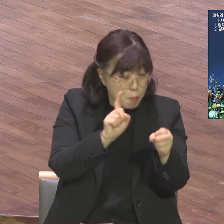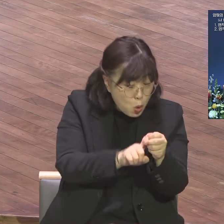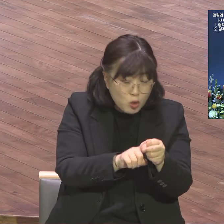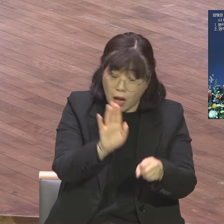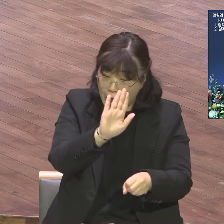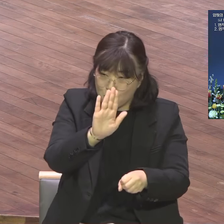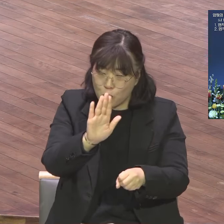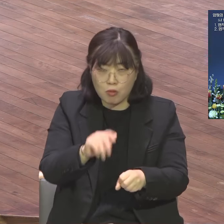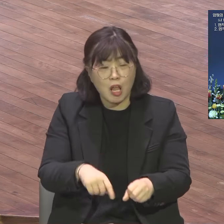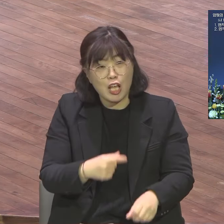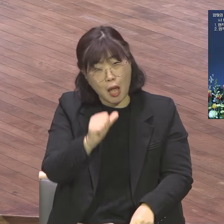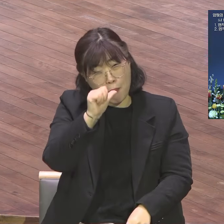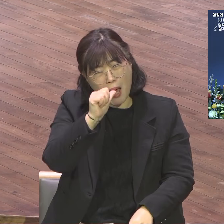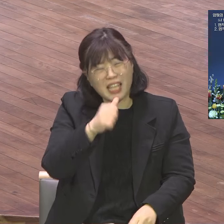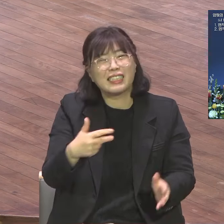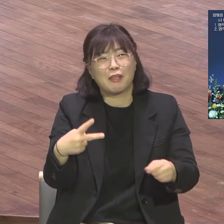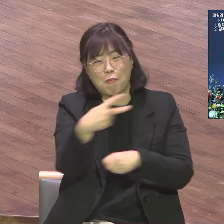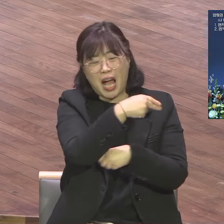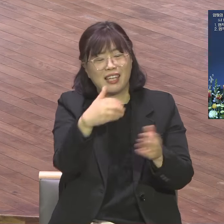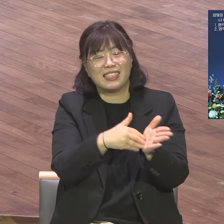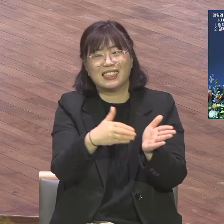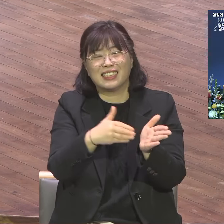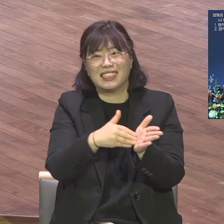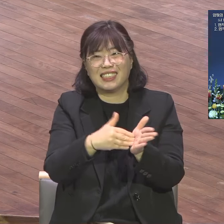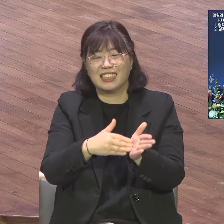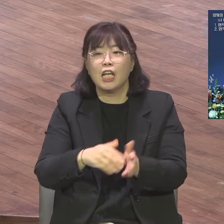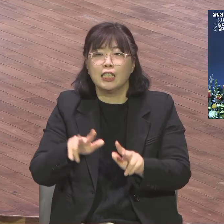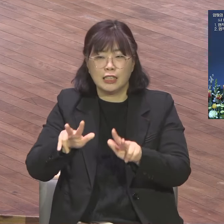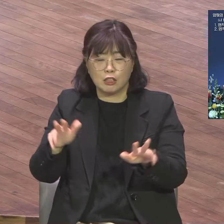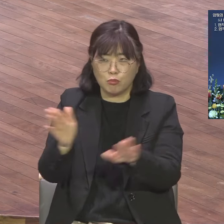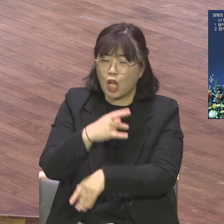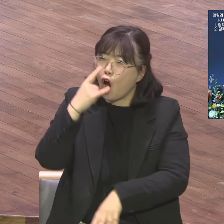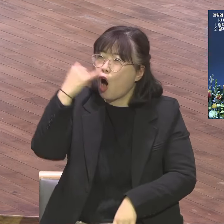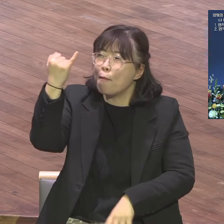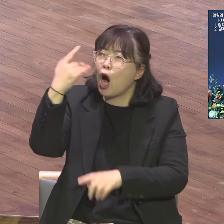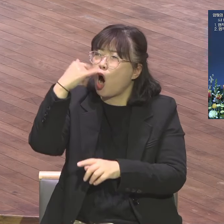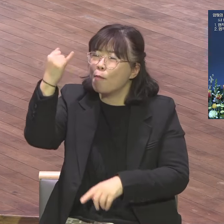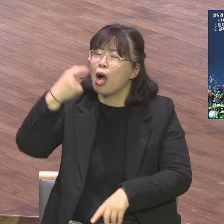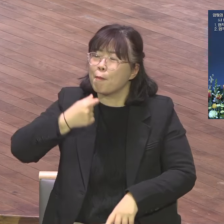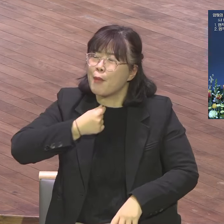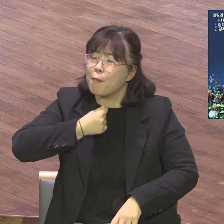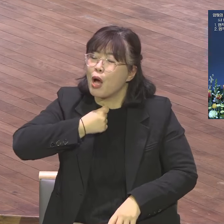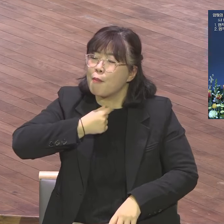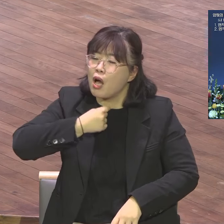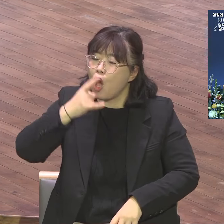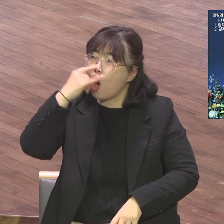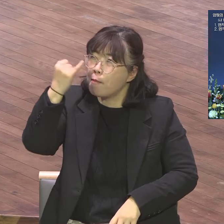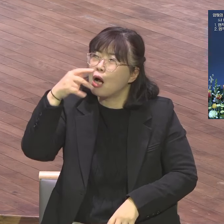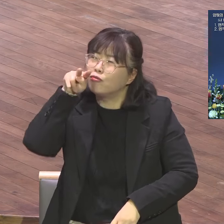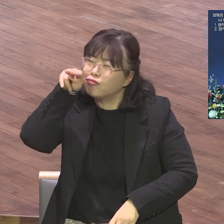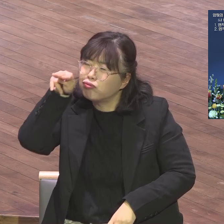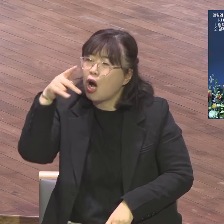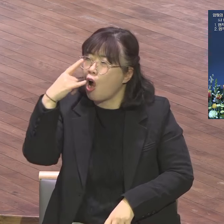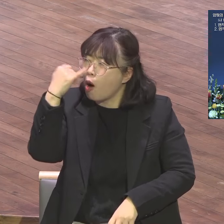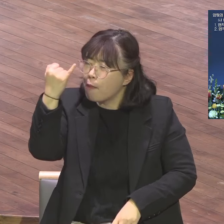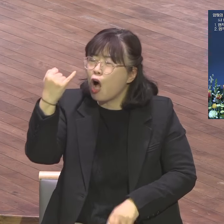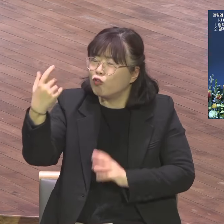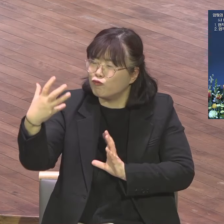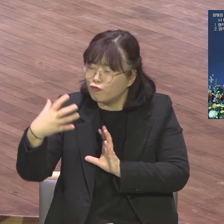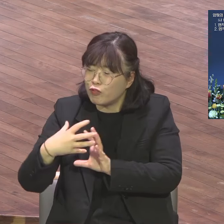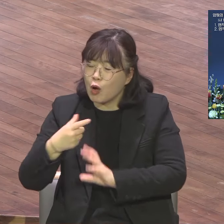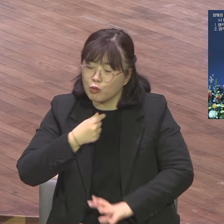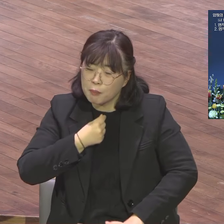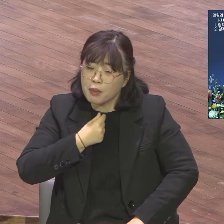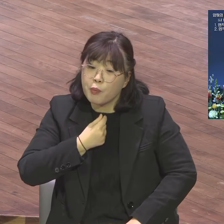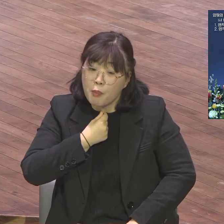자, 엄마 품에서 엄마와 시선을 맞추는 그 아이는요, 모습 어때요? 최고